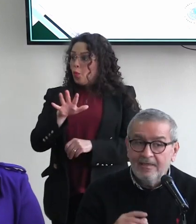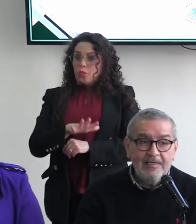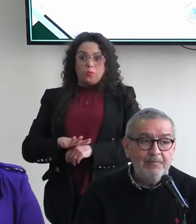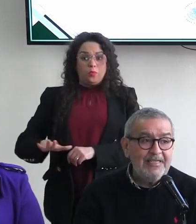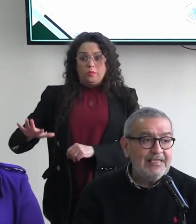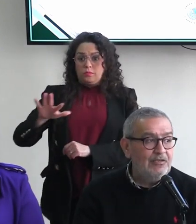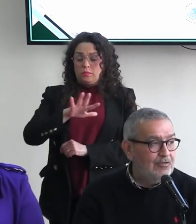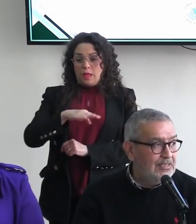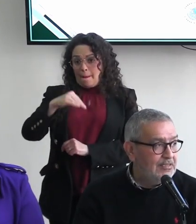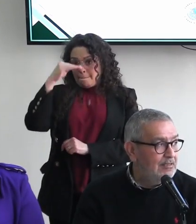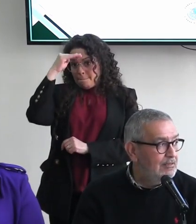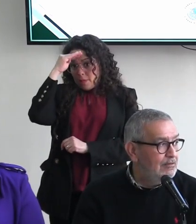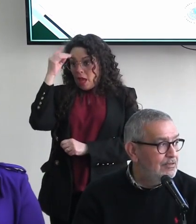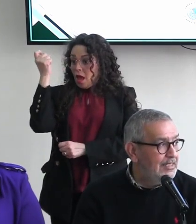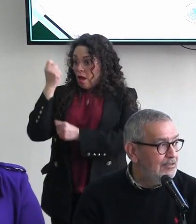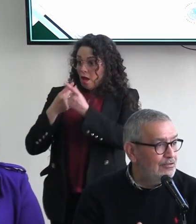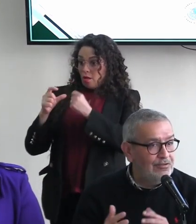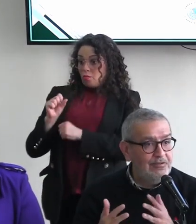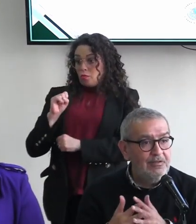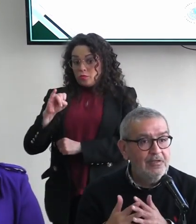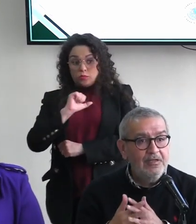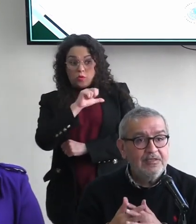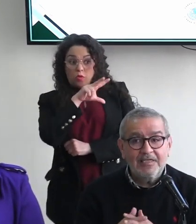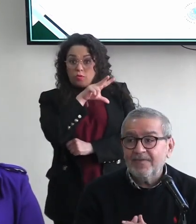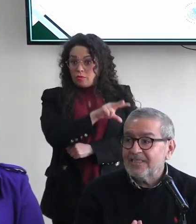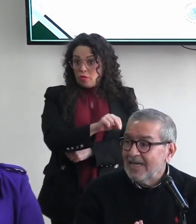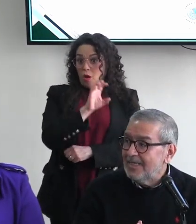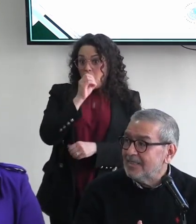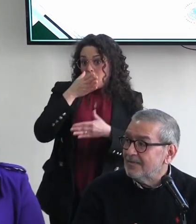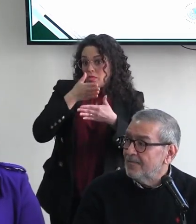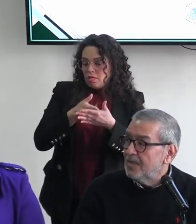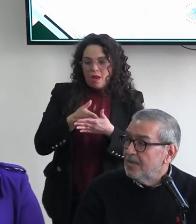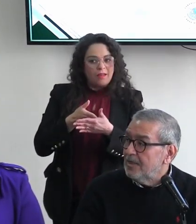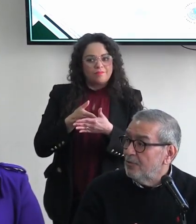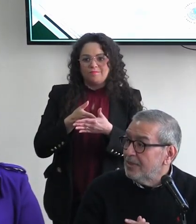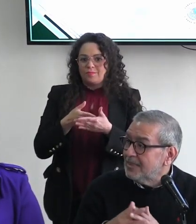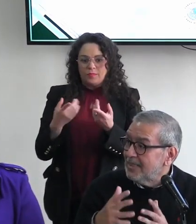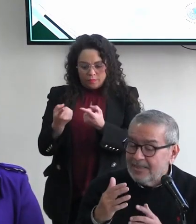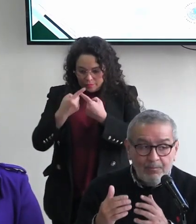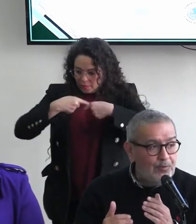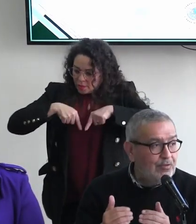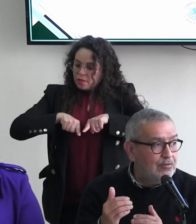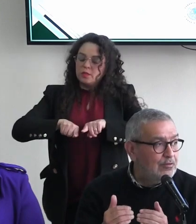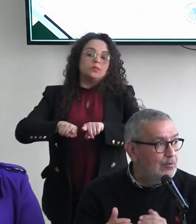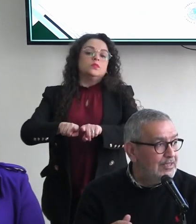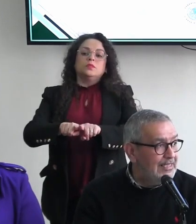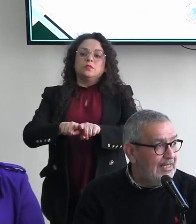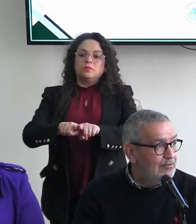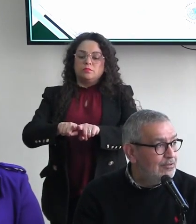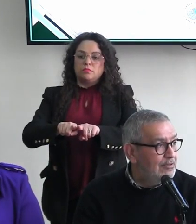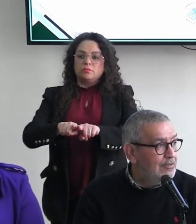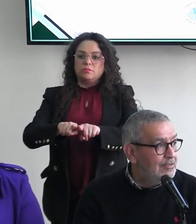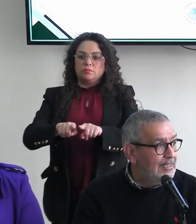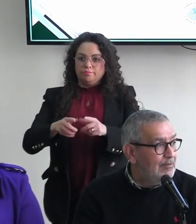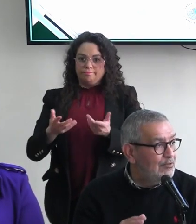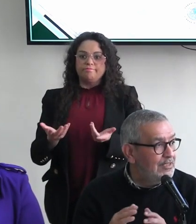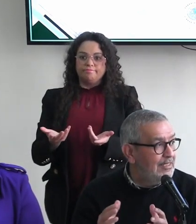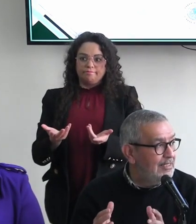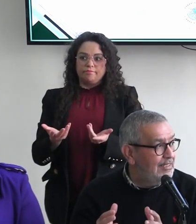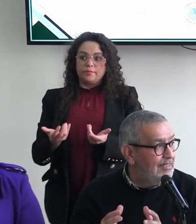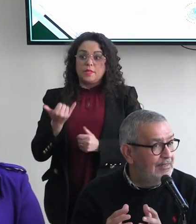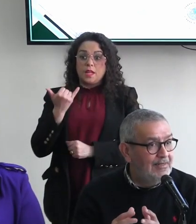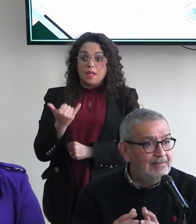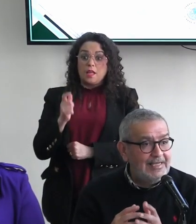haber limitaciones. Los derechos son transversales y no están tampoco subordinados.